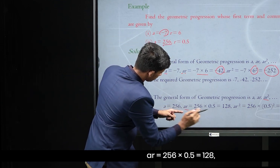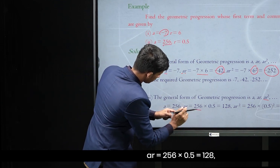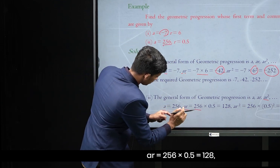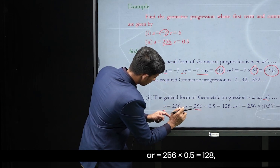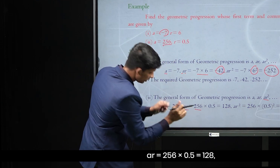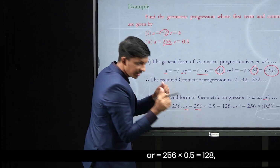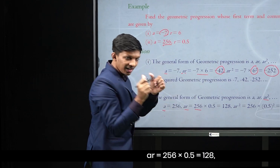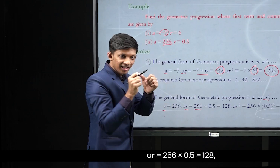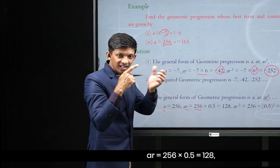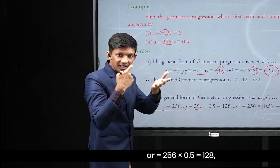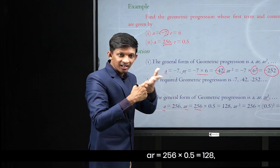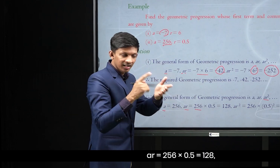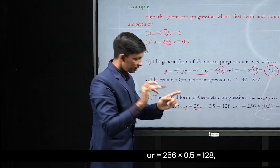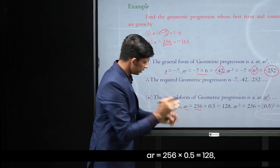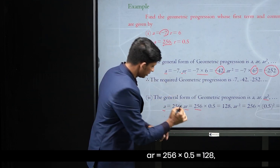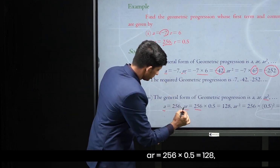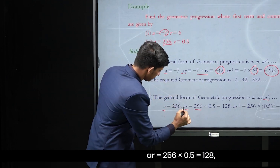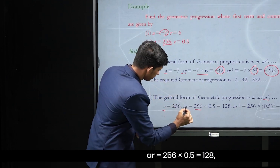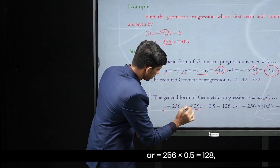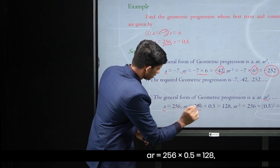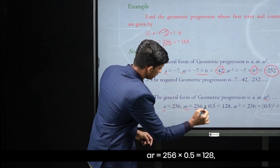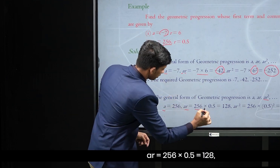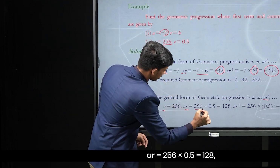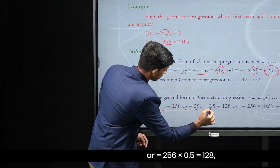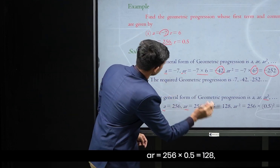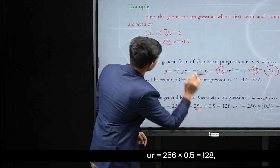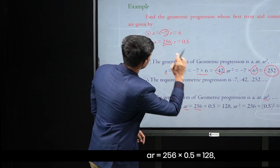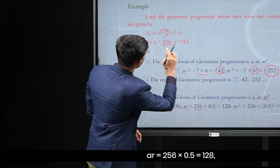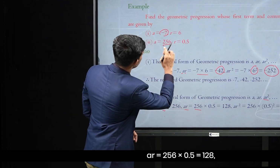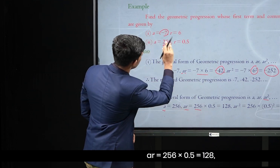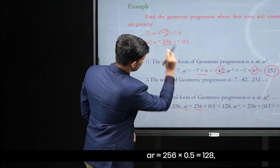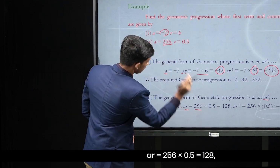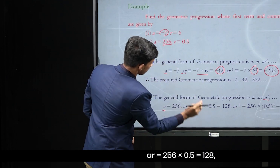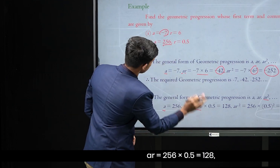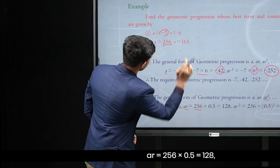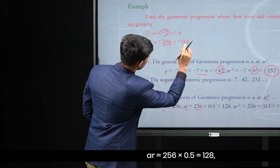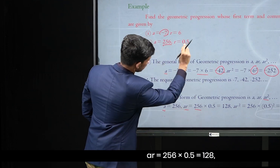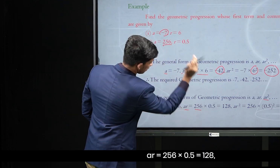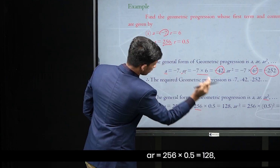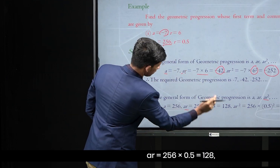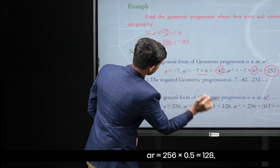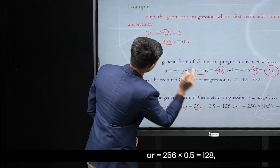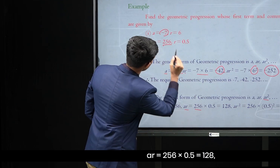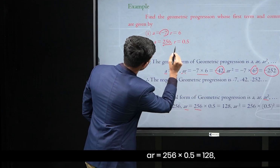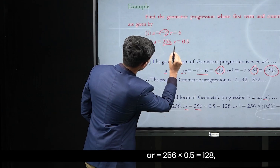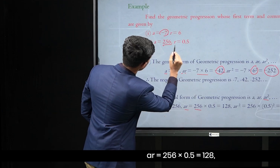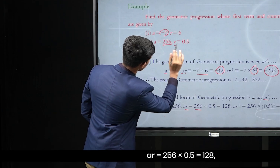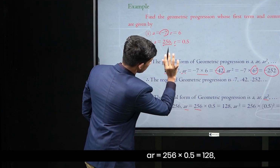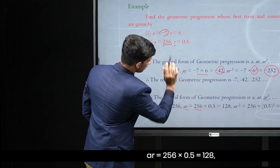ஏஆர் ஈடு 256 பெருக்கல் 0.5 ஈடு 12